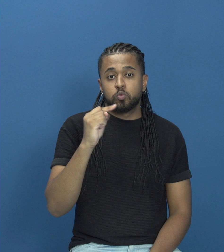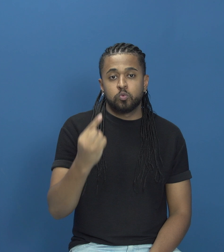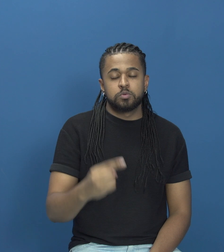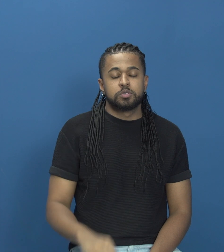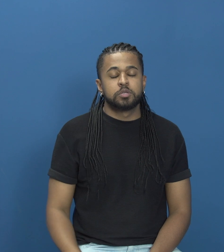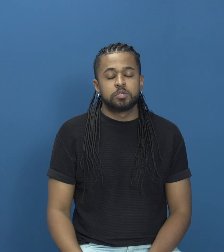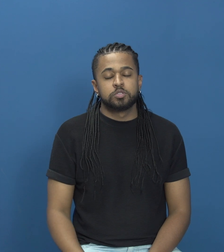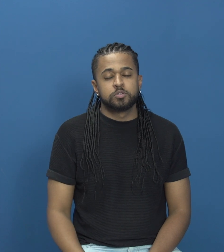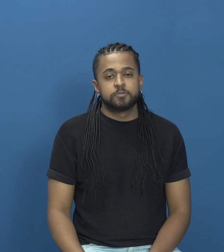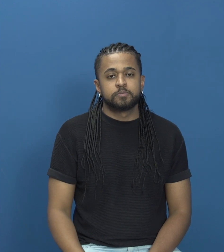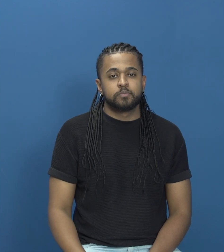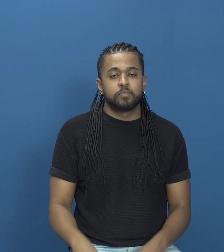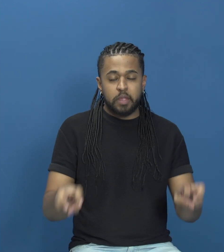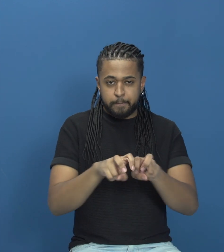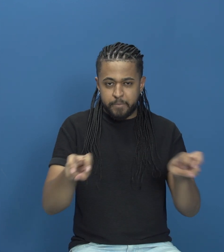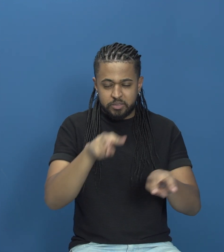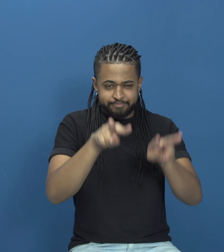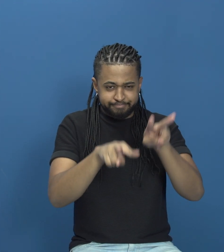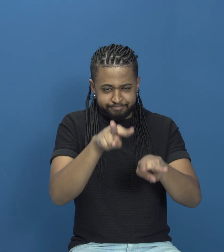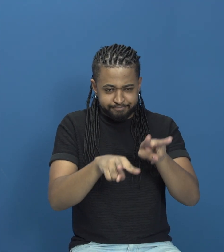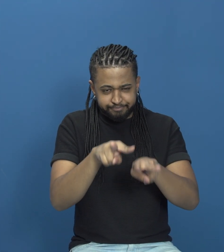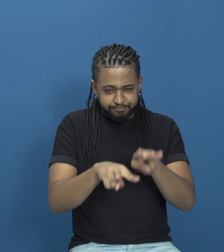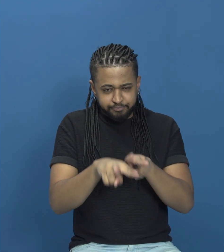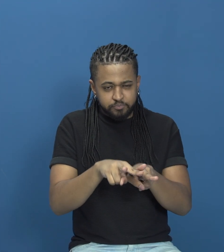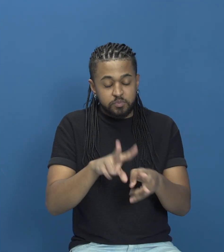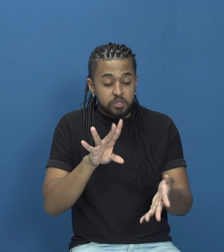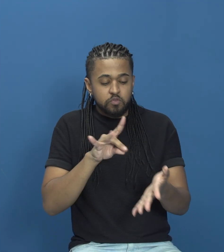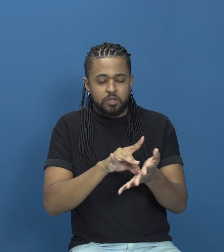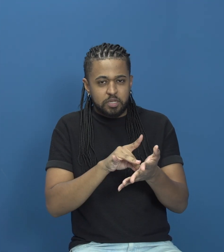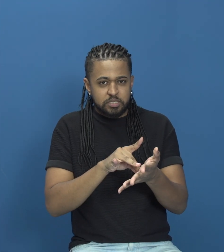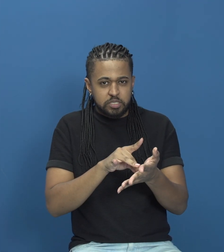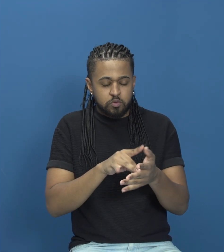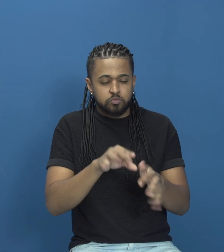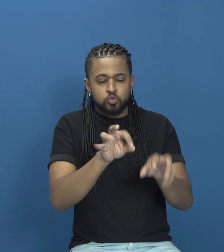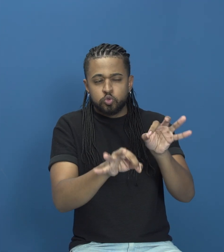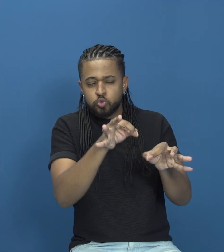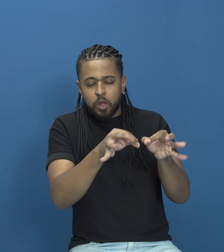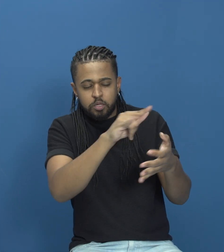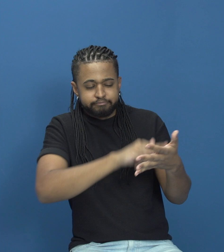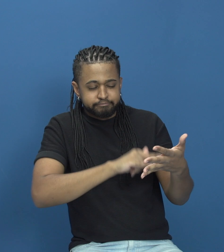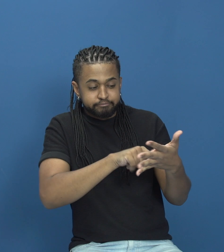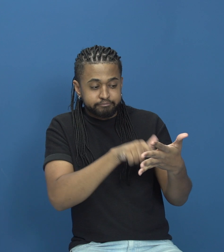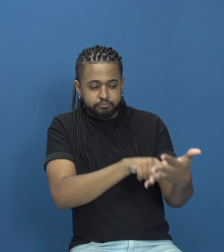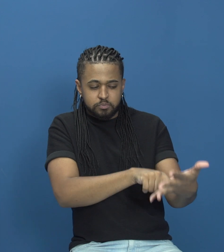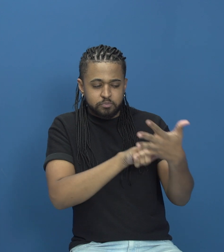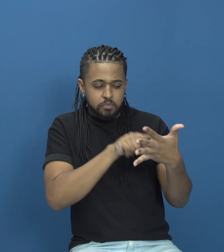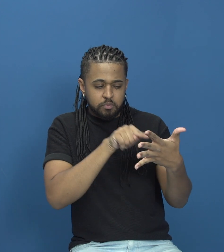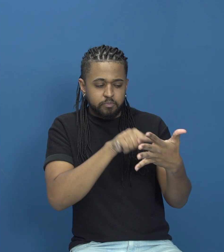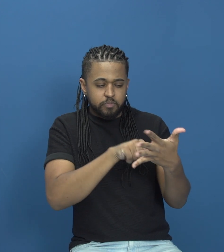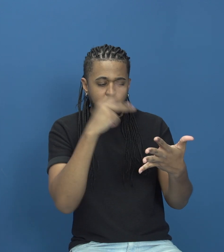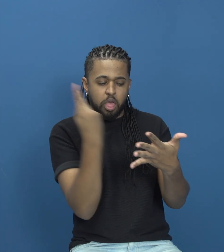11.9.6.1. A banca de verificação e validação julgar que a documentação apresentada